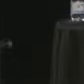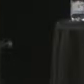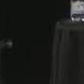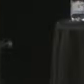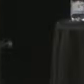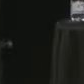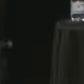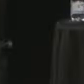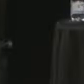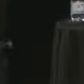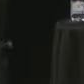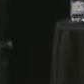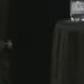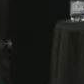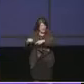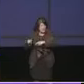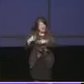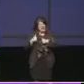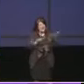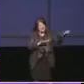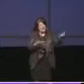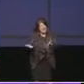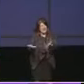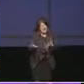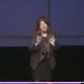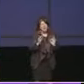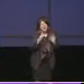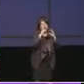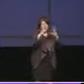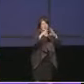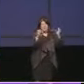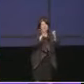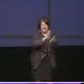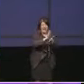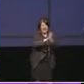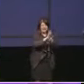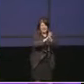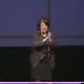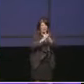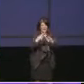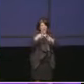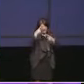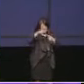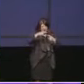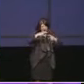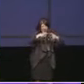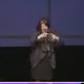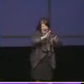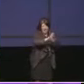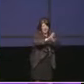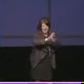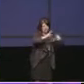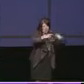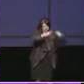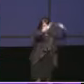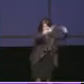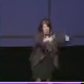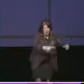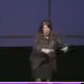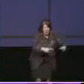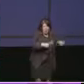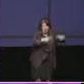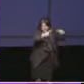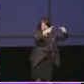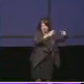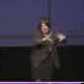fra i più grandi editori del mondo la cosa bella è che hanno accettato l'invito non necessariamente uno accetta sempre l'invito in questo caso quest'anno